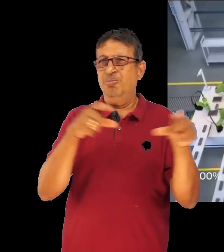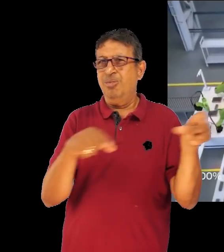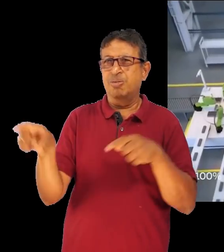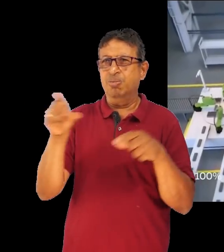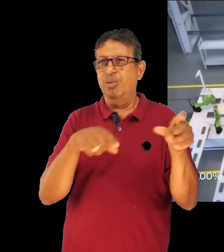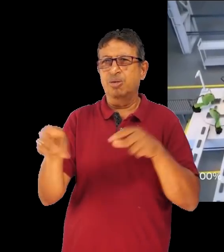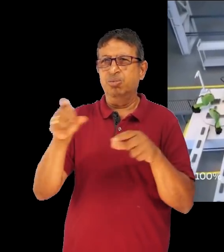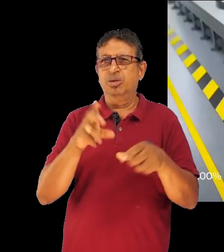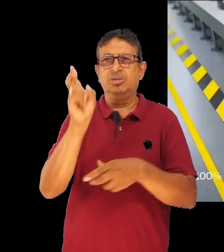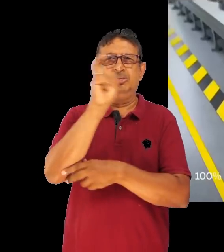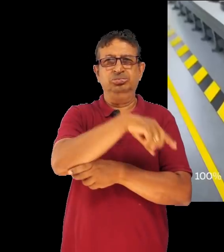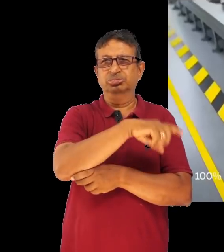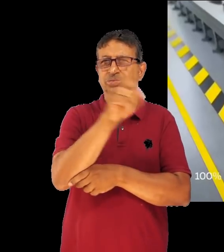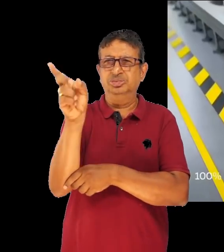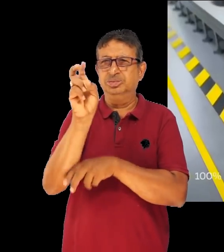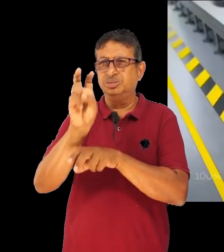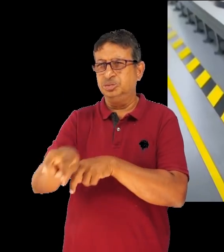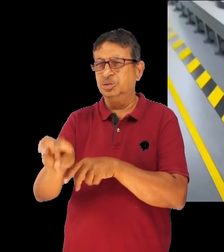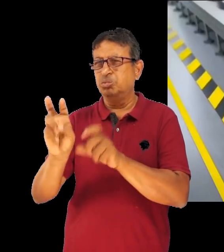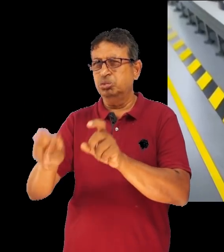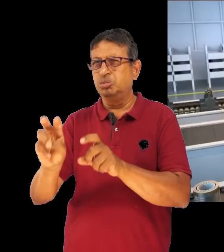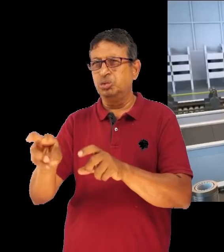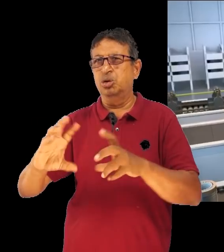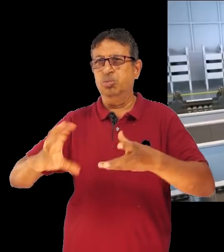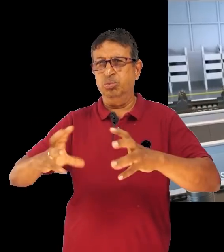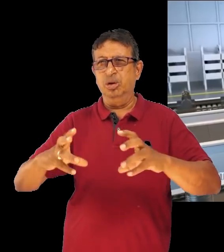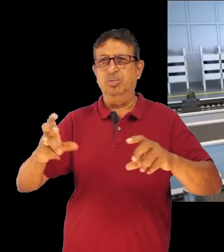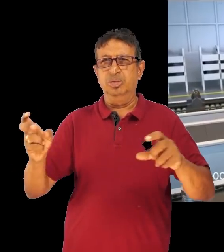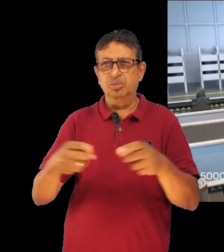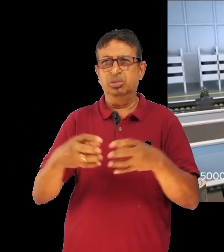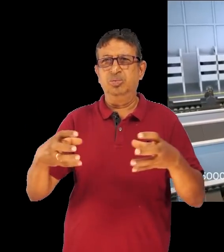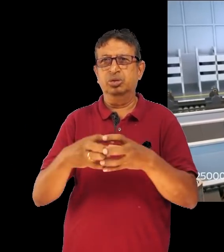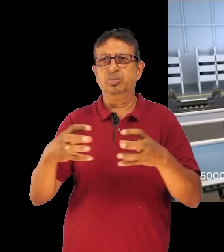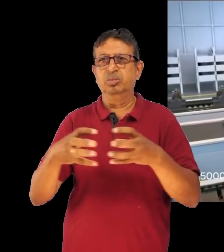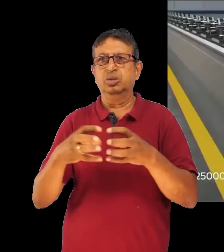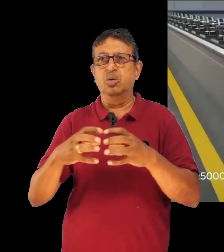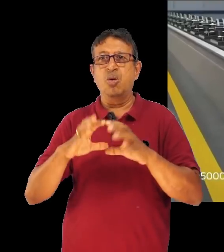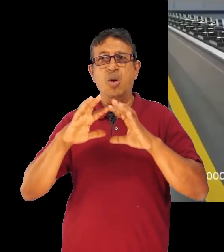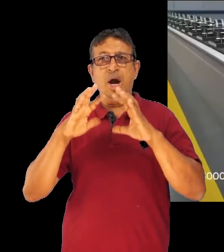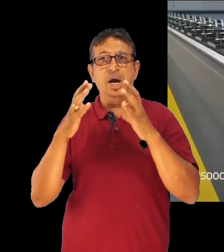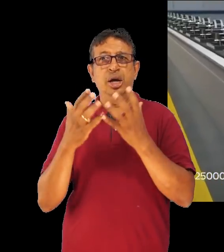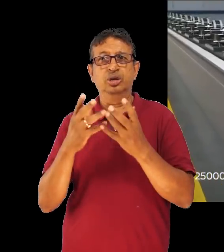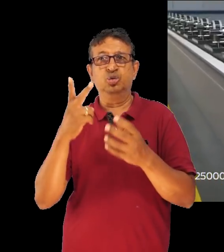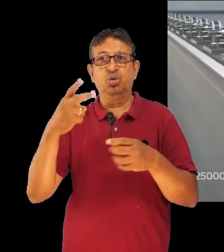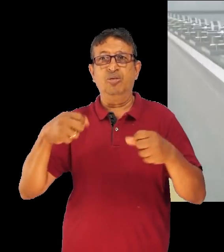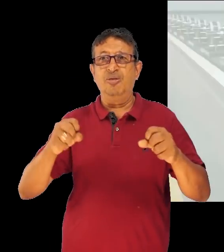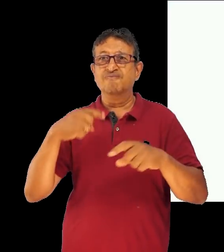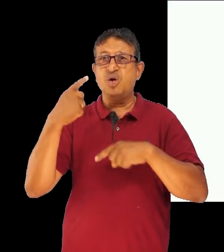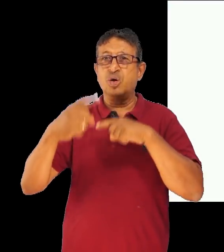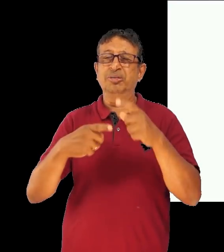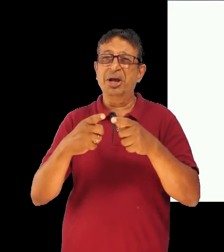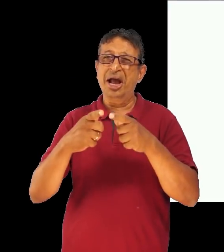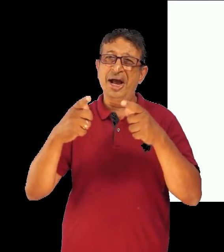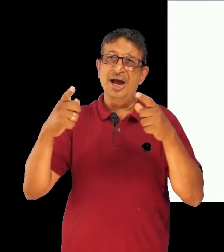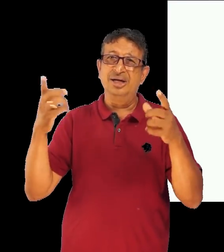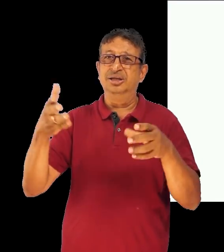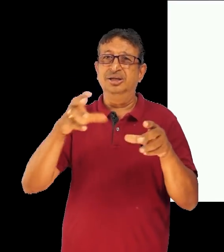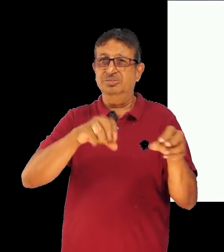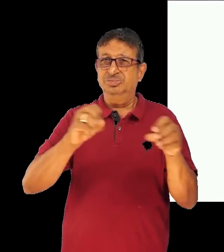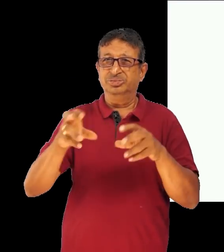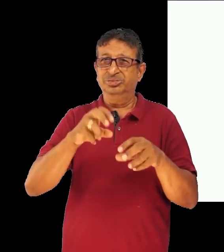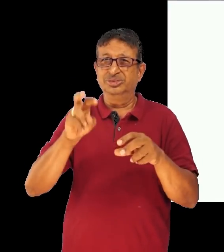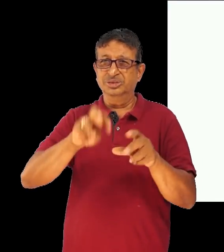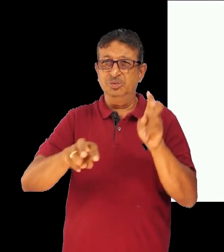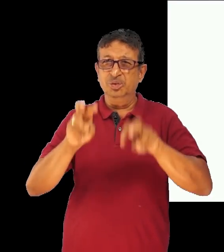एडवांस हाईटेक टू व्हीलर फैक्ट्री। ये 100 एकड़ के फॉरेस्ट कवर में फैली हुई है और इससे जो कंपनी का कार्बन फुटप्रिंट है तो वो तो